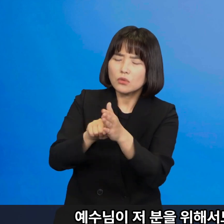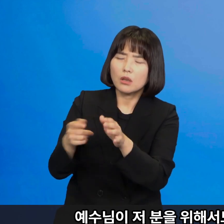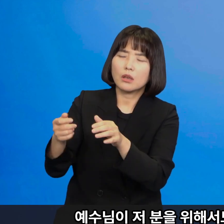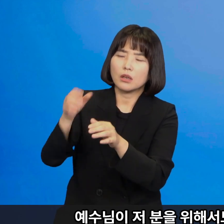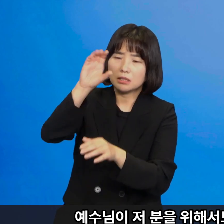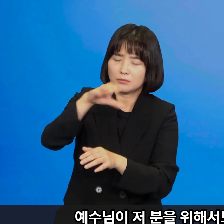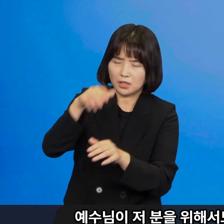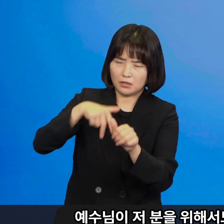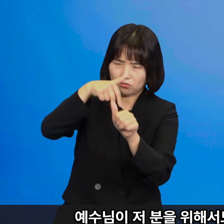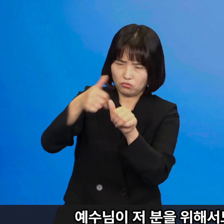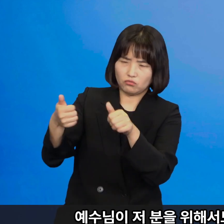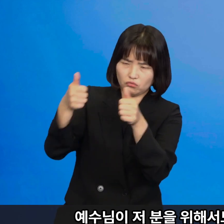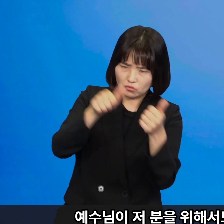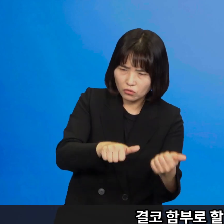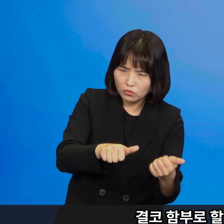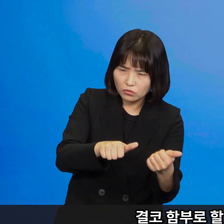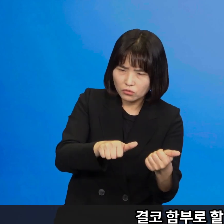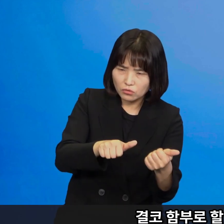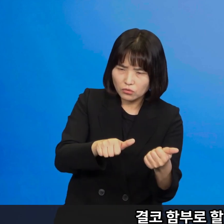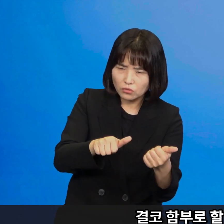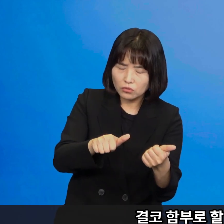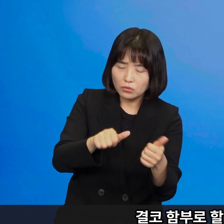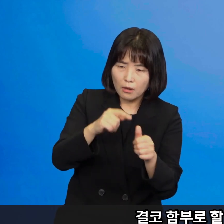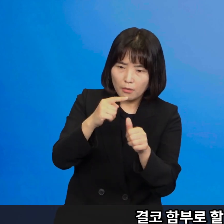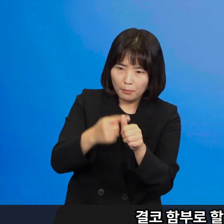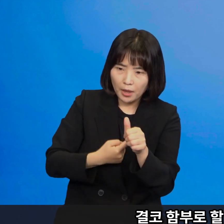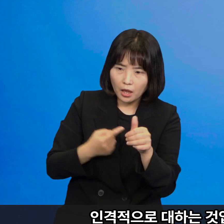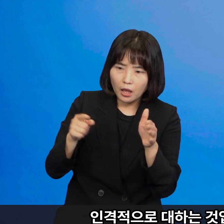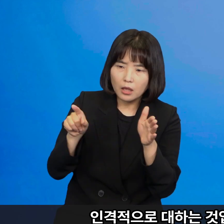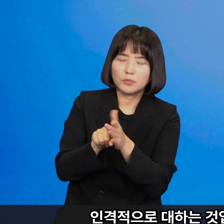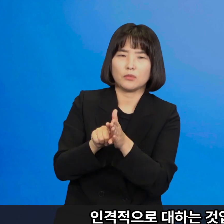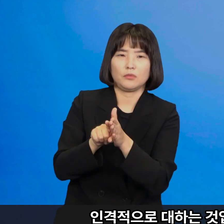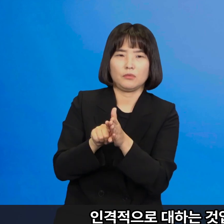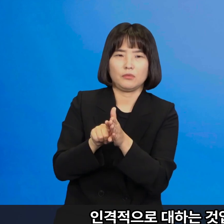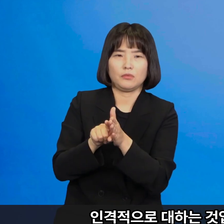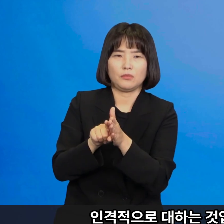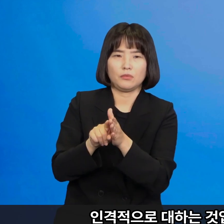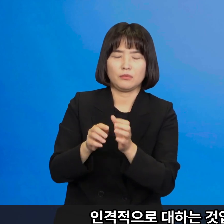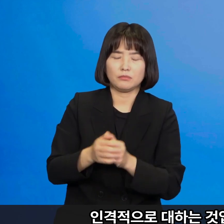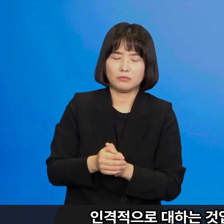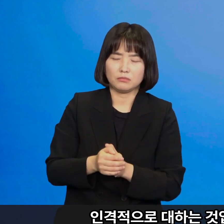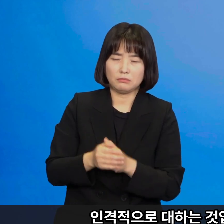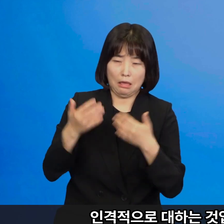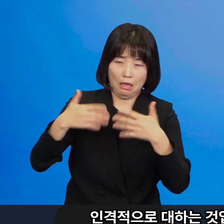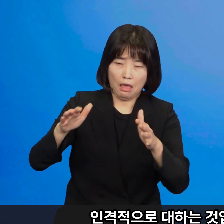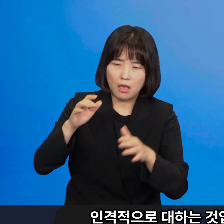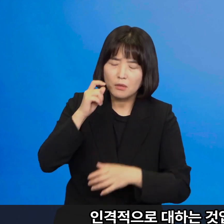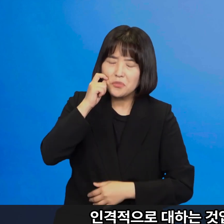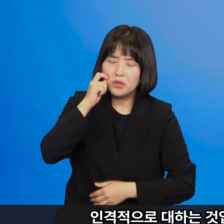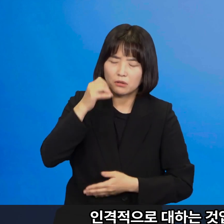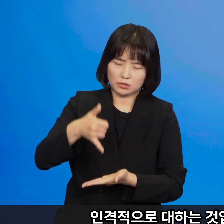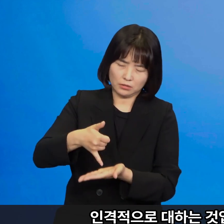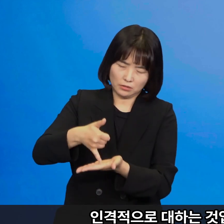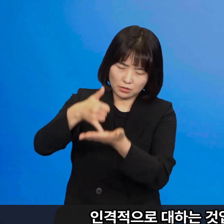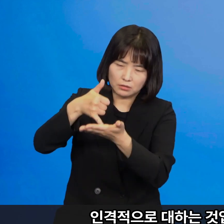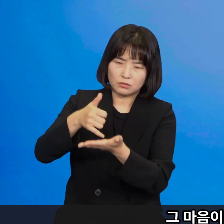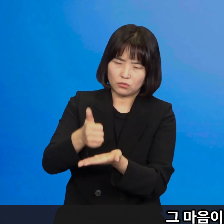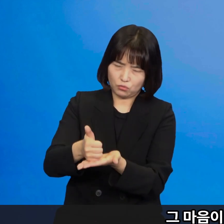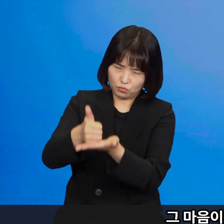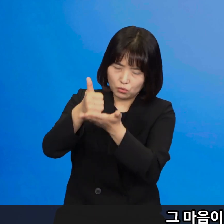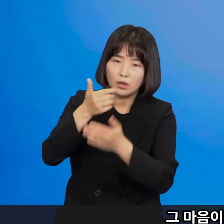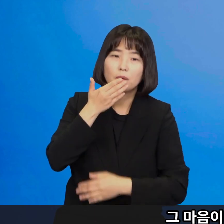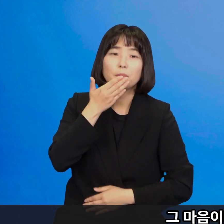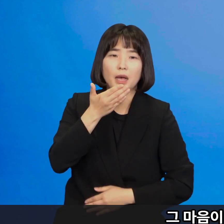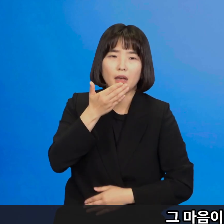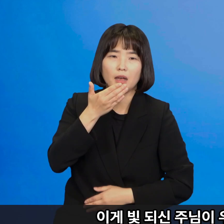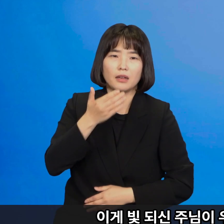라고 믿어지면서 결코 함부로 할 수가 없는 거예요. 인격적으로 대하는 것입니다. 존중하는 것입니다. 그